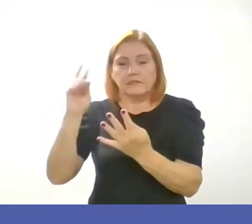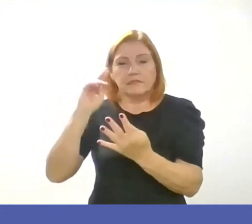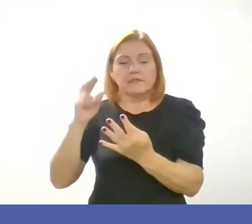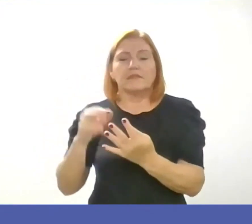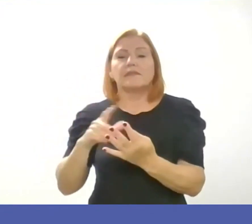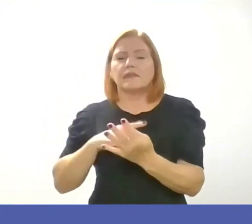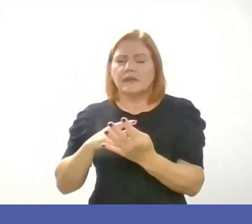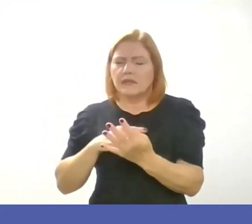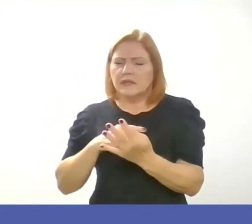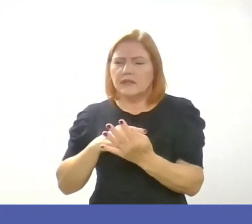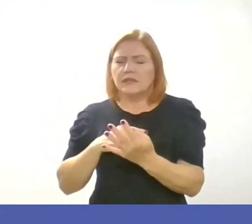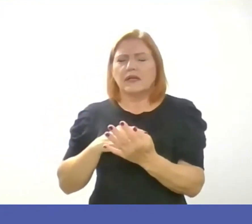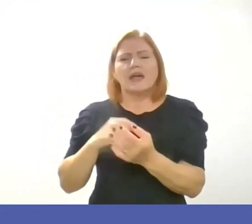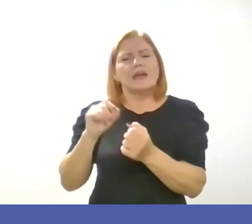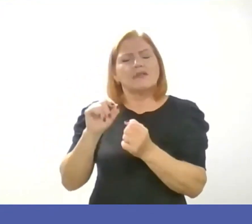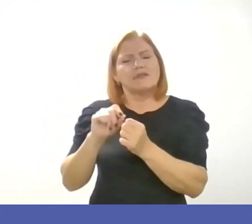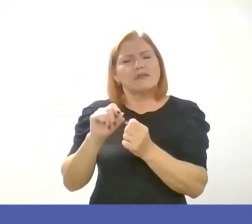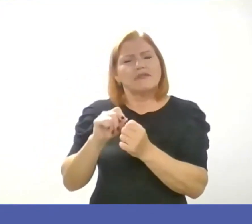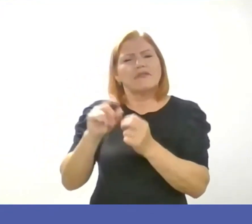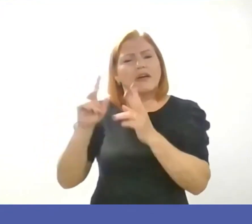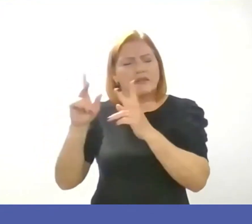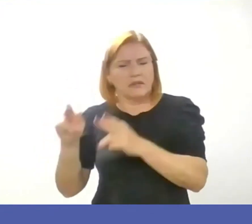os não convencionais da última hora.